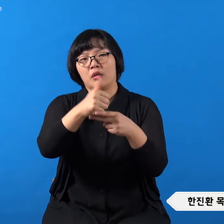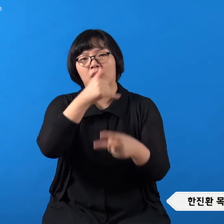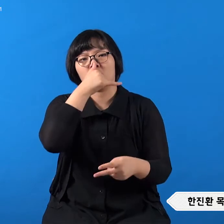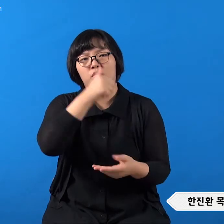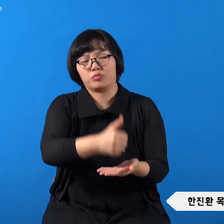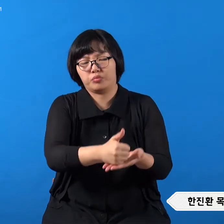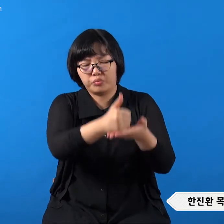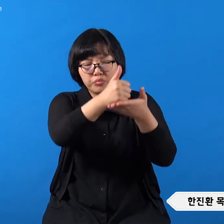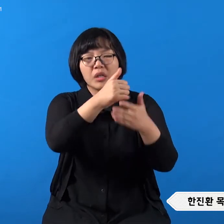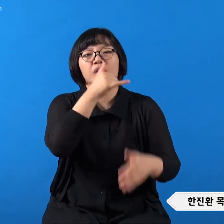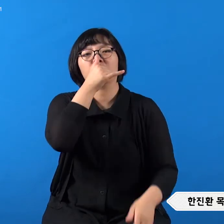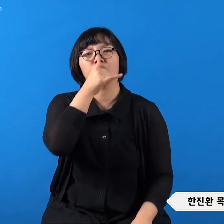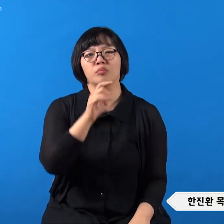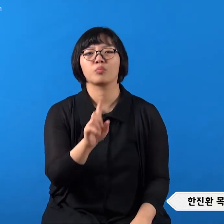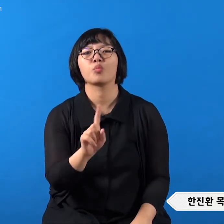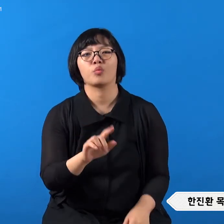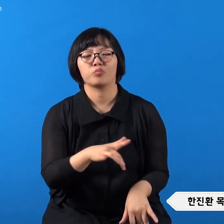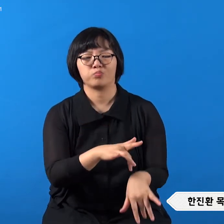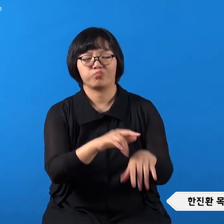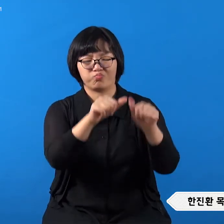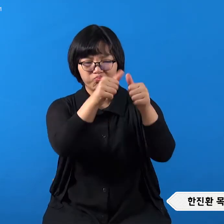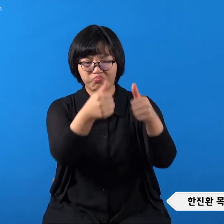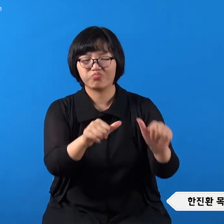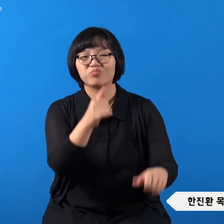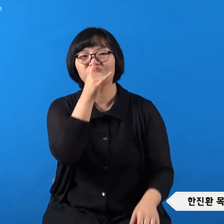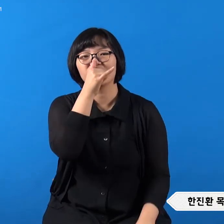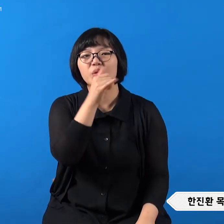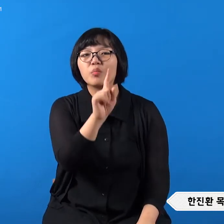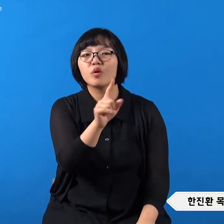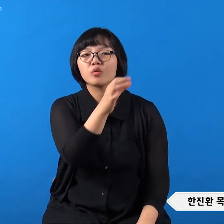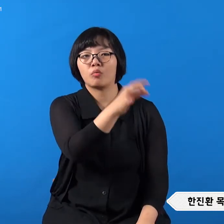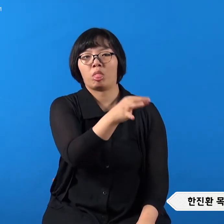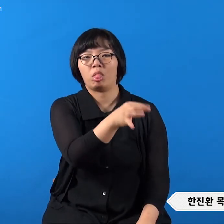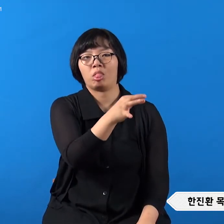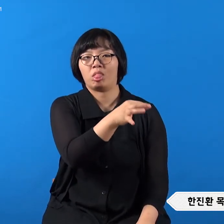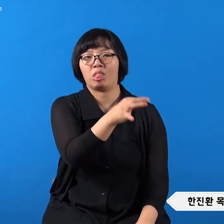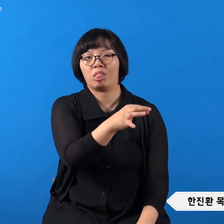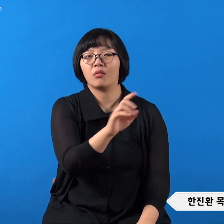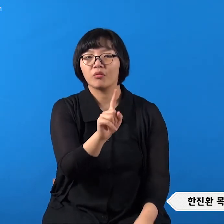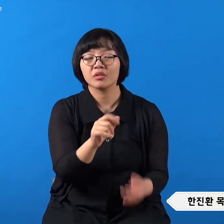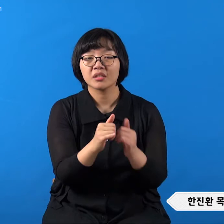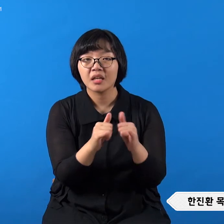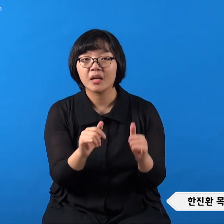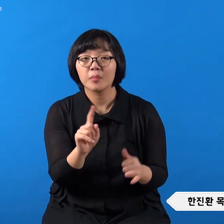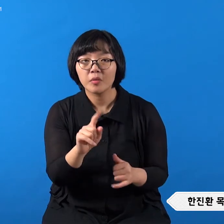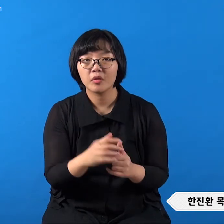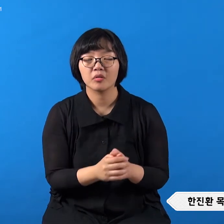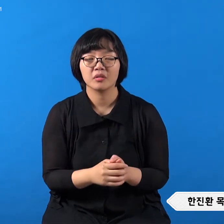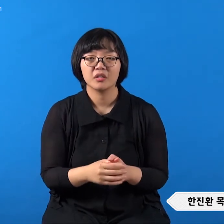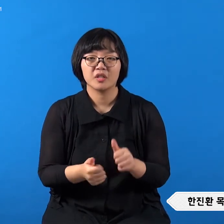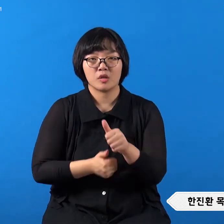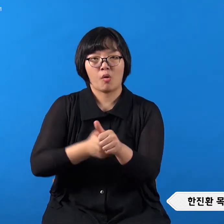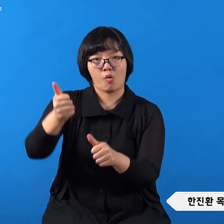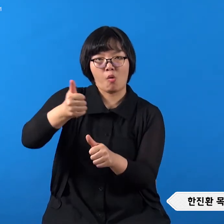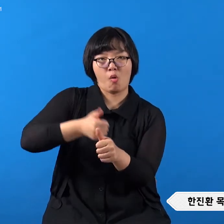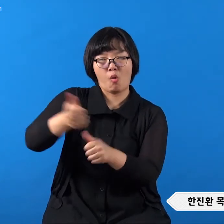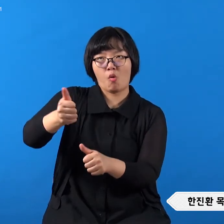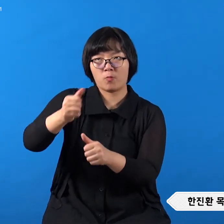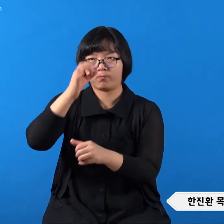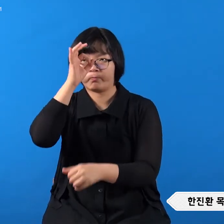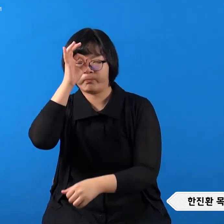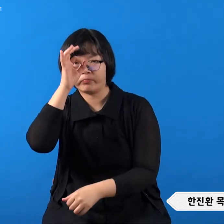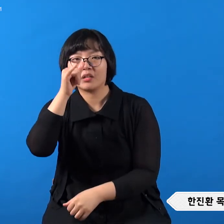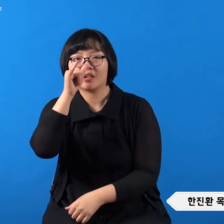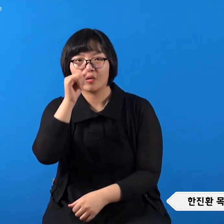있습니다. 현대인들에게. 어떤 사람은 돈 우상을 섬깁니다. 어떤 사람은 성공이라는 우상을